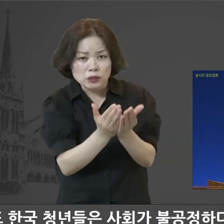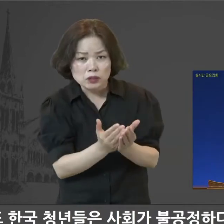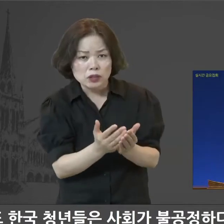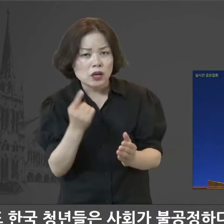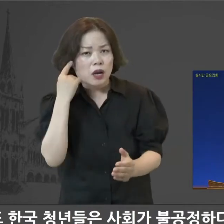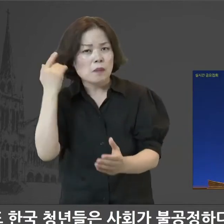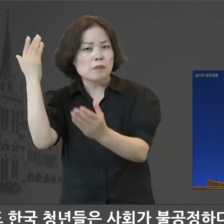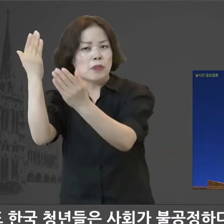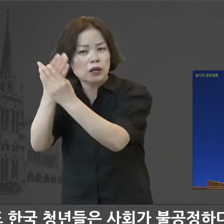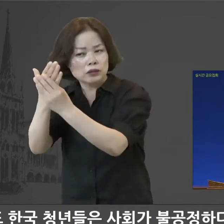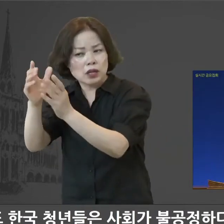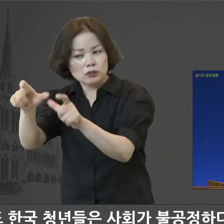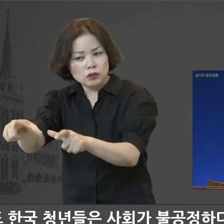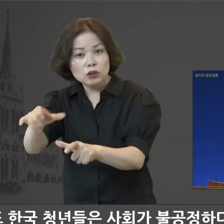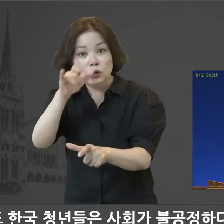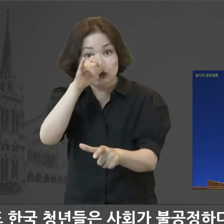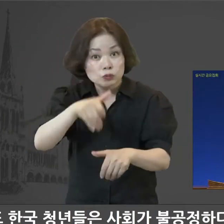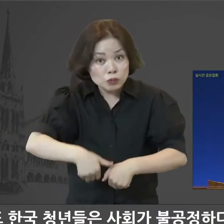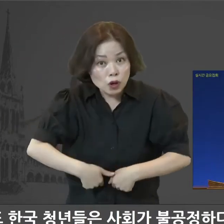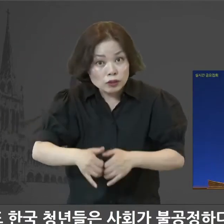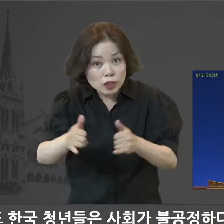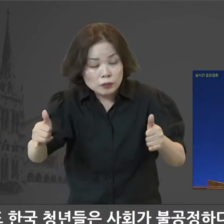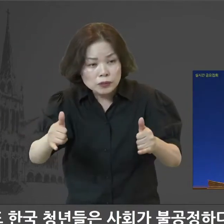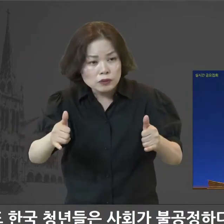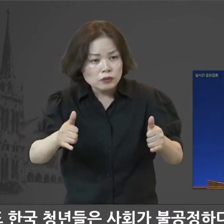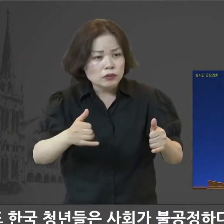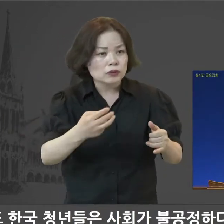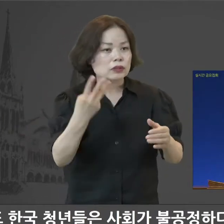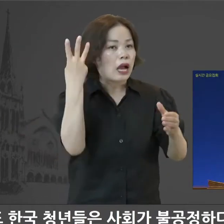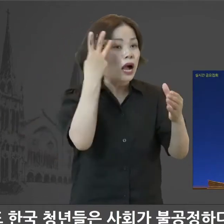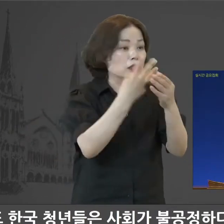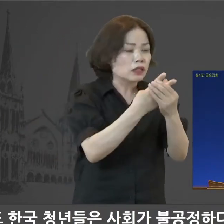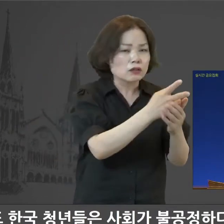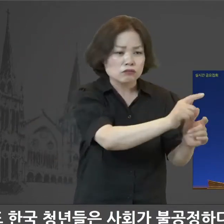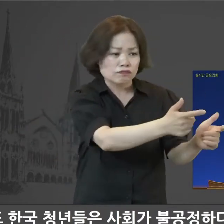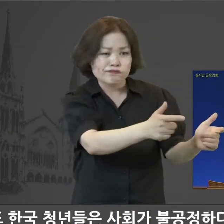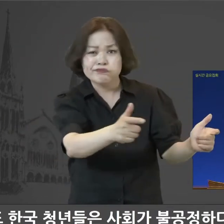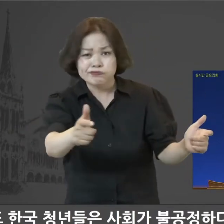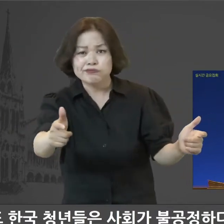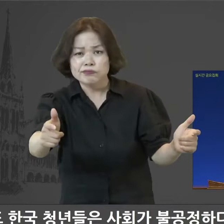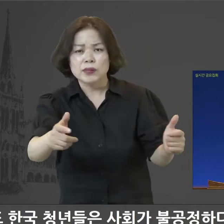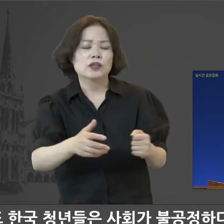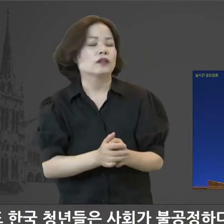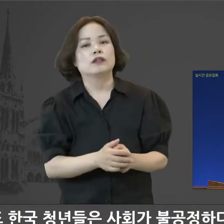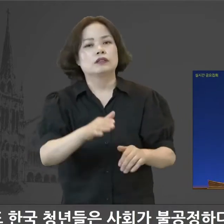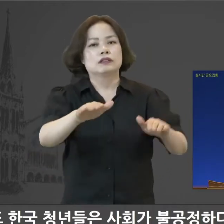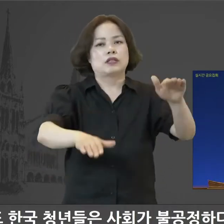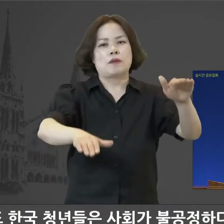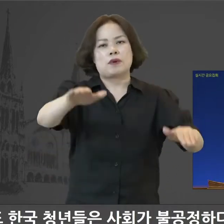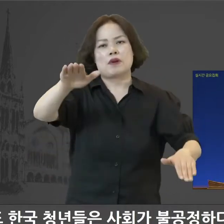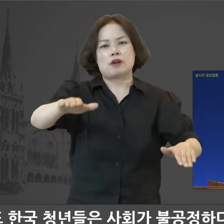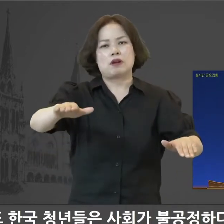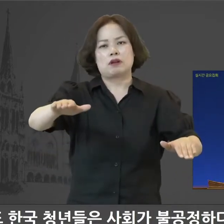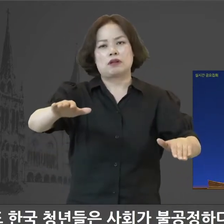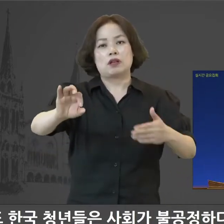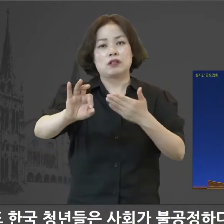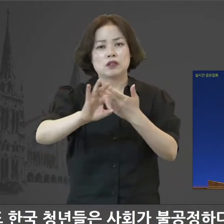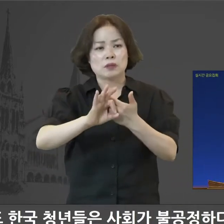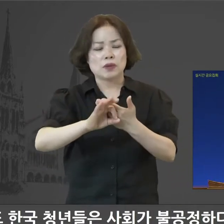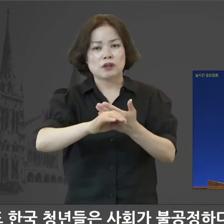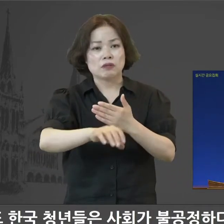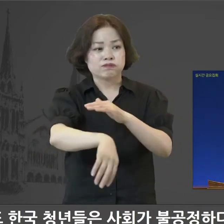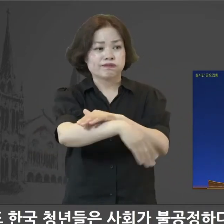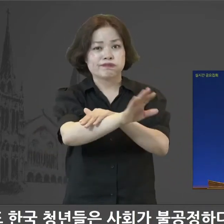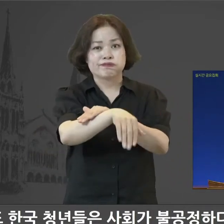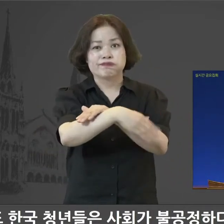박사학위 소지자가 필요한 영역이 있고 학사하면 되는 영역이 있고 다양한데 이런 것들을 차별로 규정하게 되면 엉망진창이